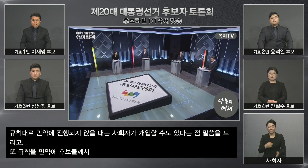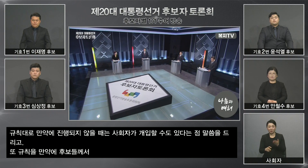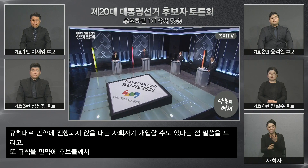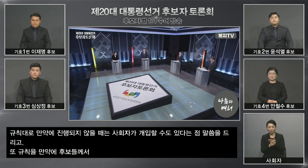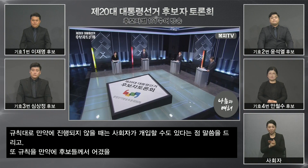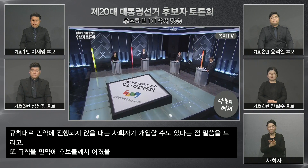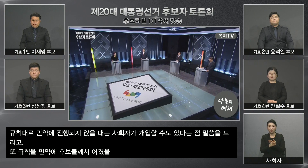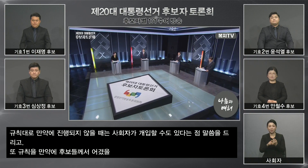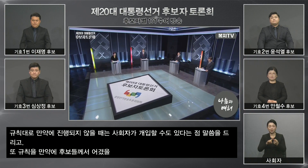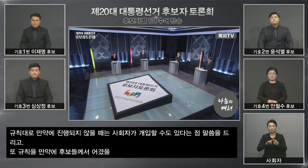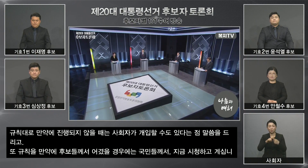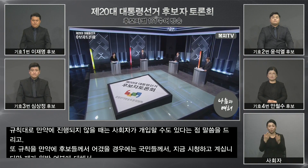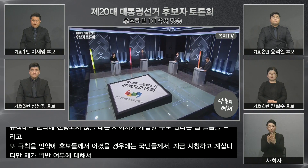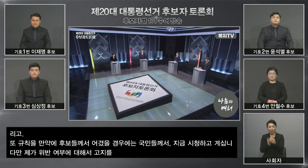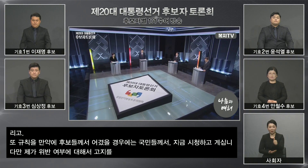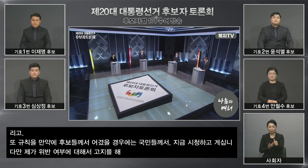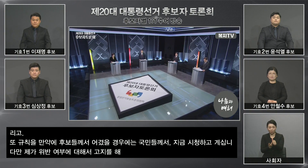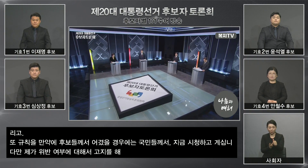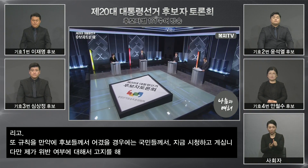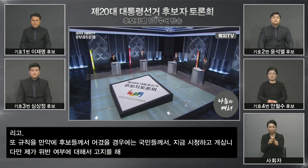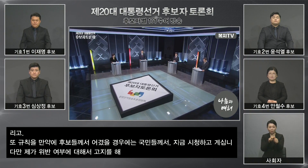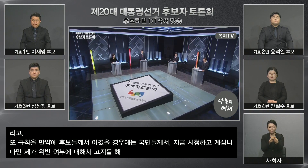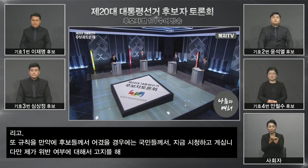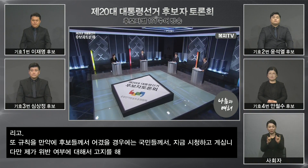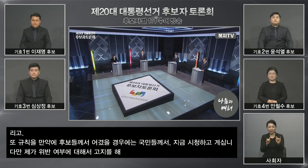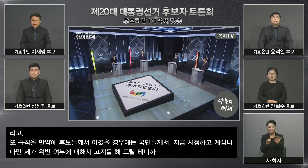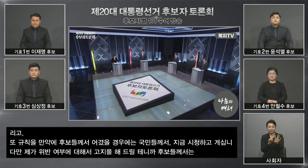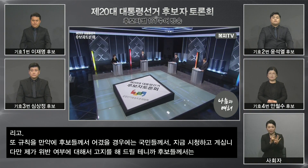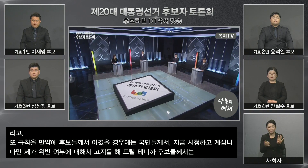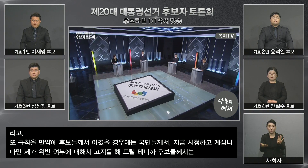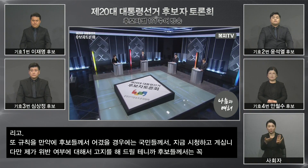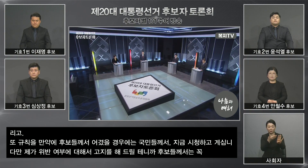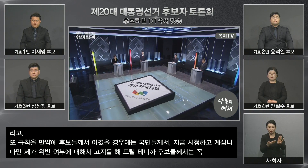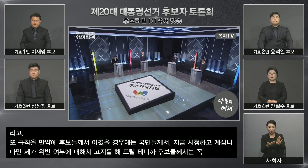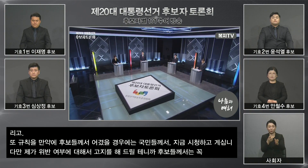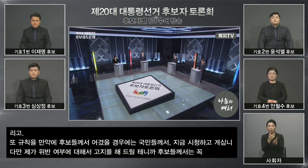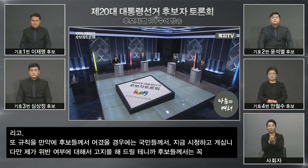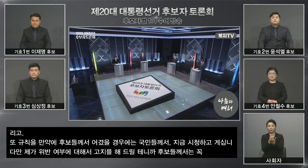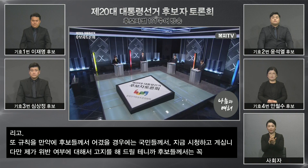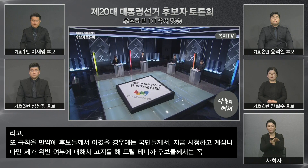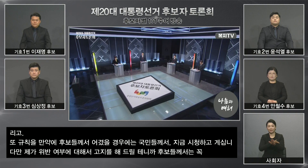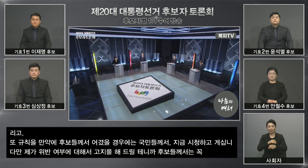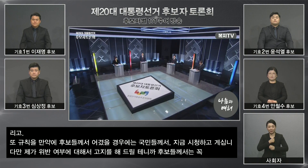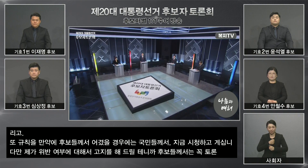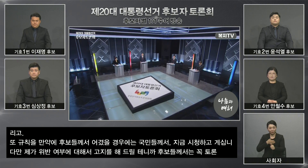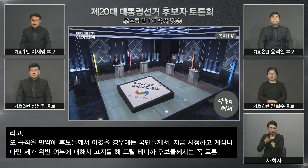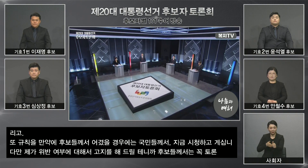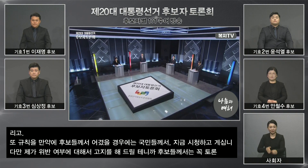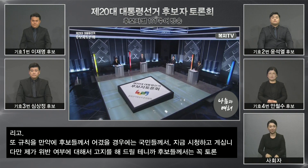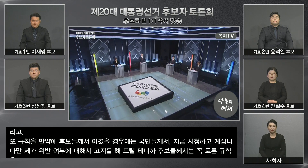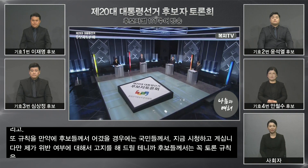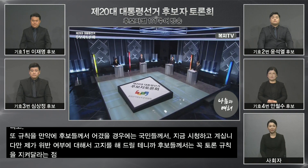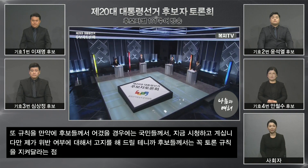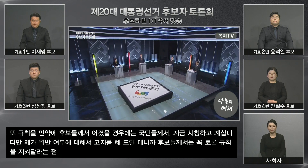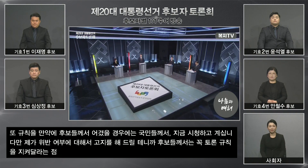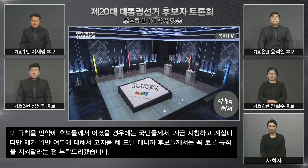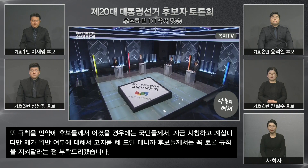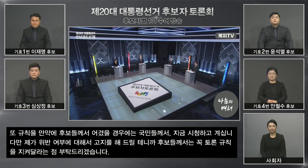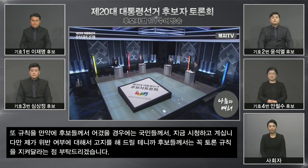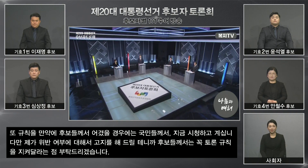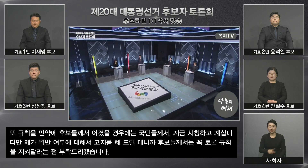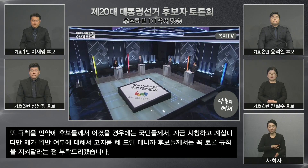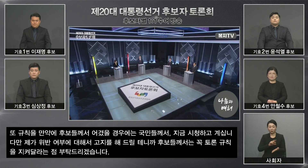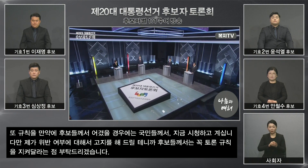고지를 해드릴 테니까 후보들께서는 꼭 토론 규칙을 지켜달라는 점 부탁드리겠습니다. 그럼 사회 분야